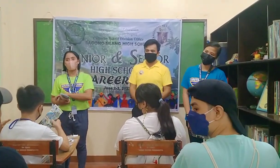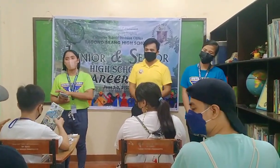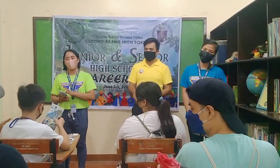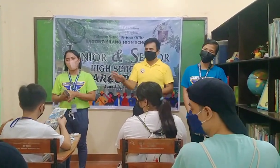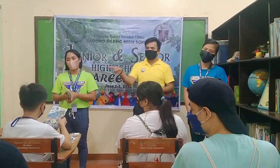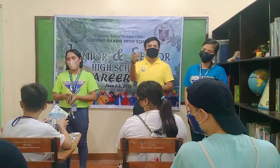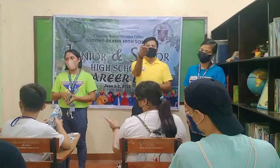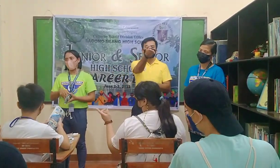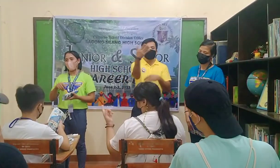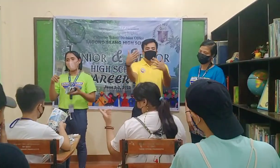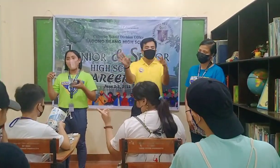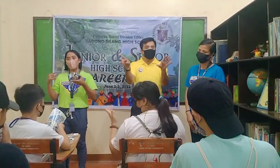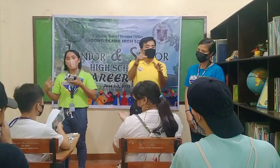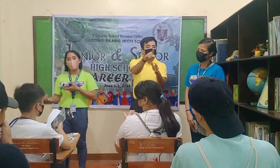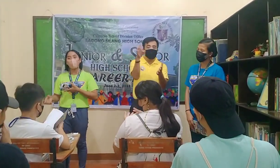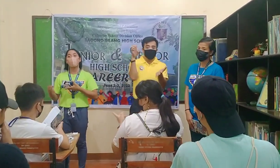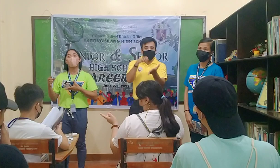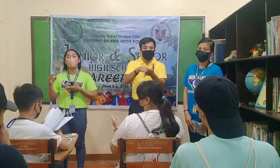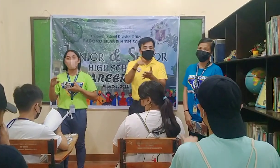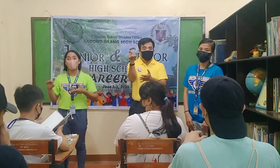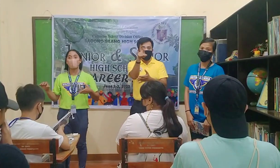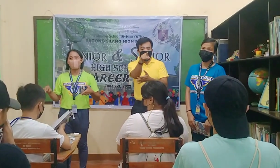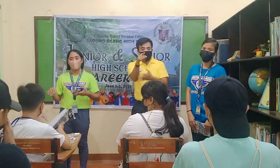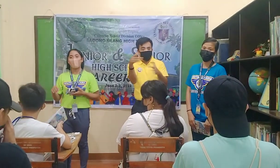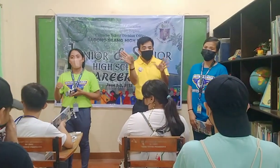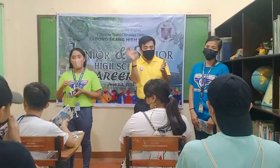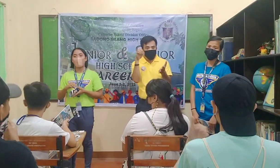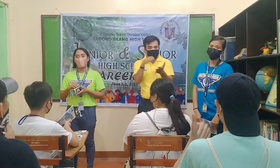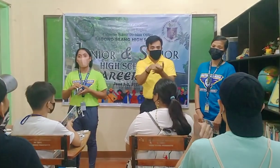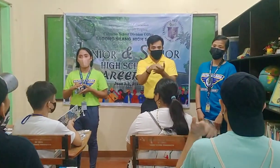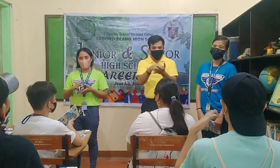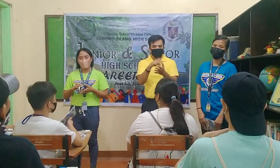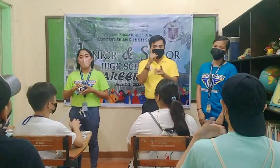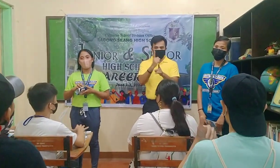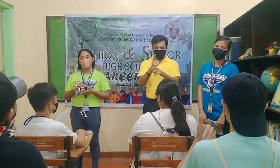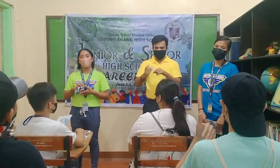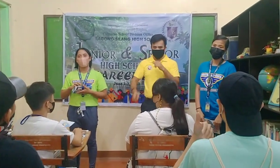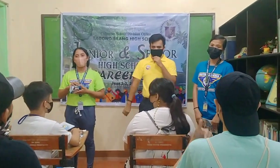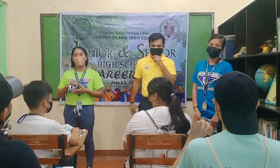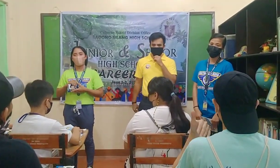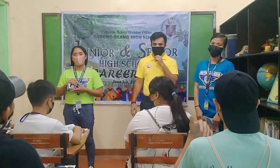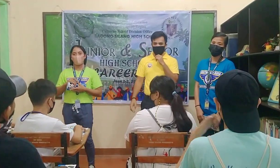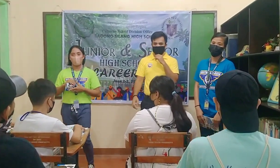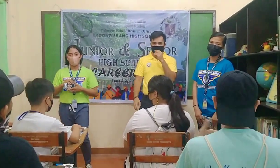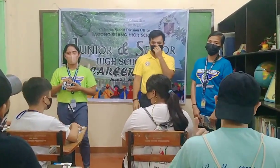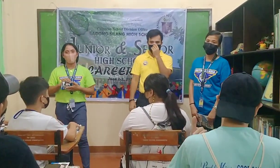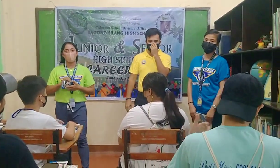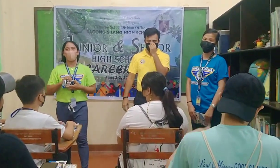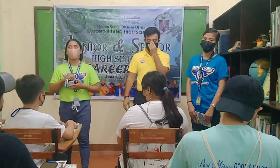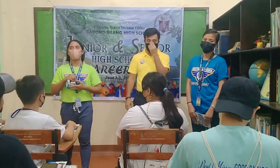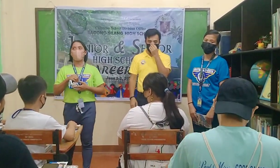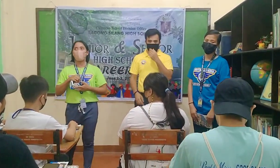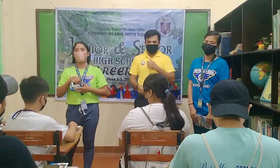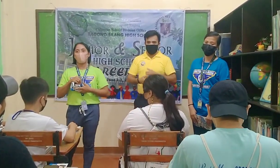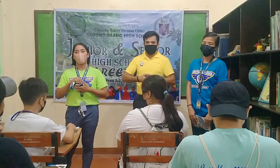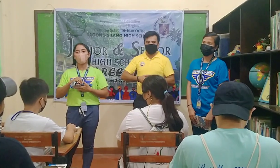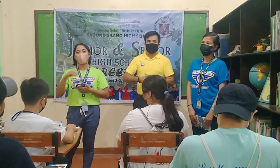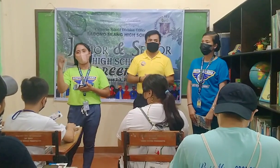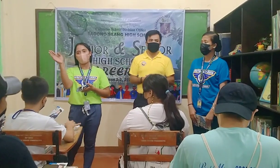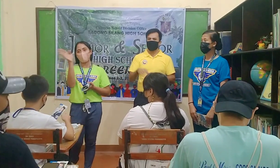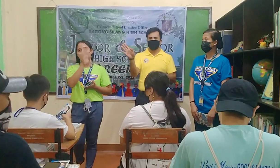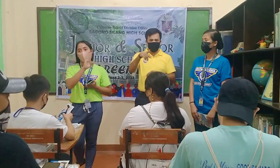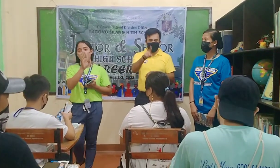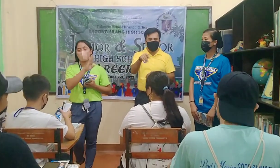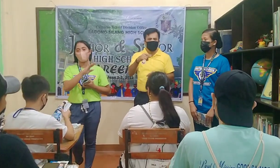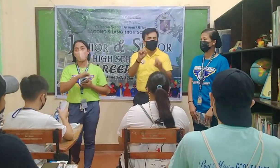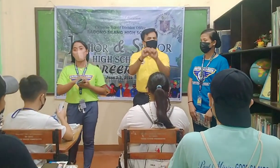cookery. Kasi parang more, lahat po talaga sila gusto nila ng pagluluto. Yes, ma'am. Even yung